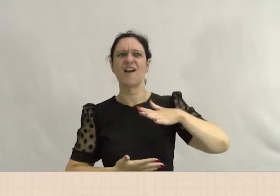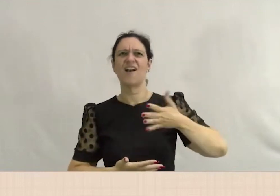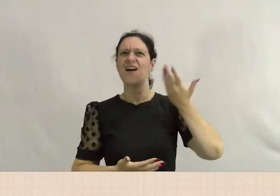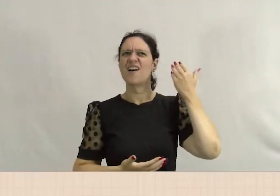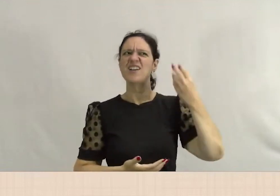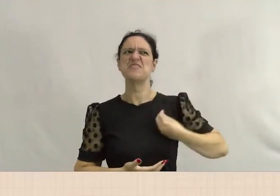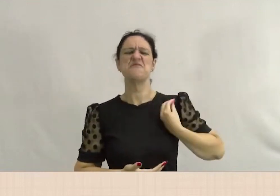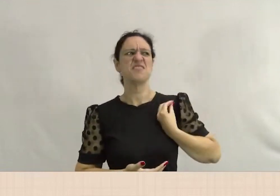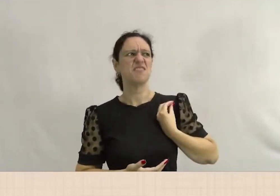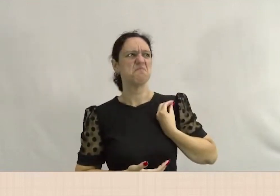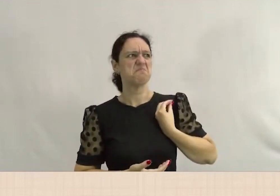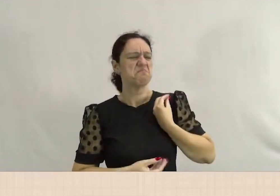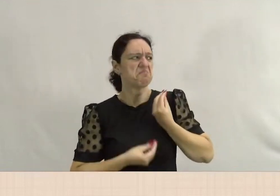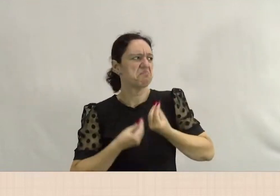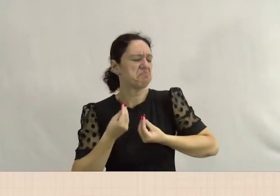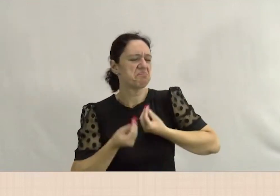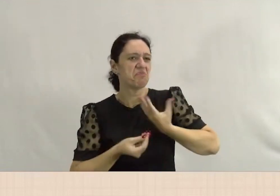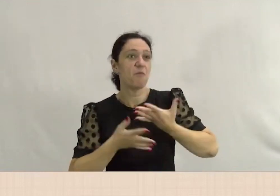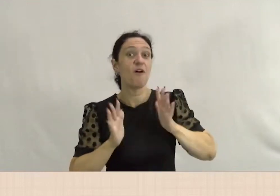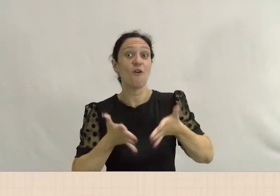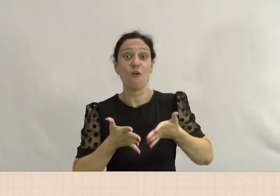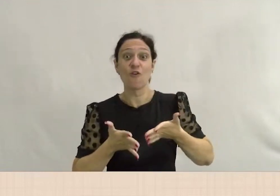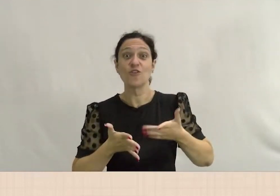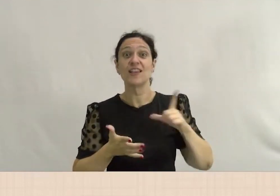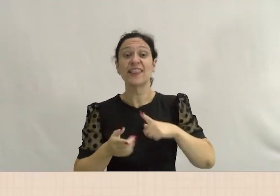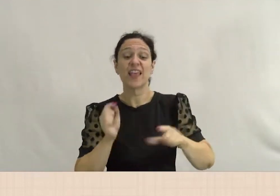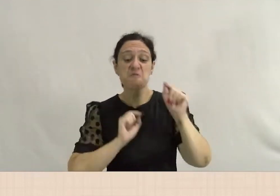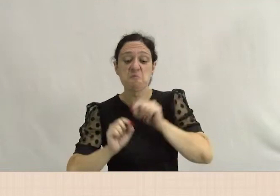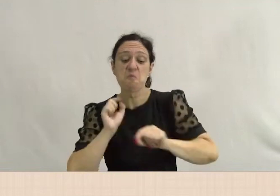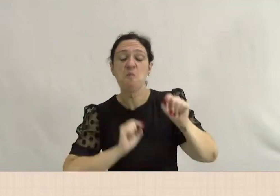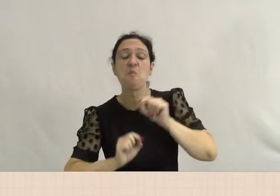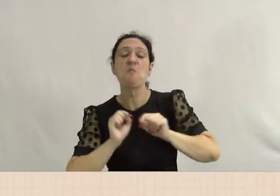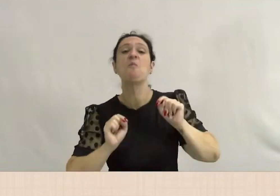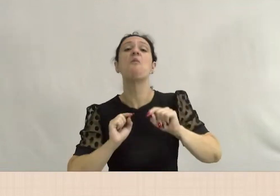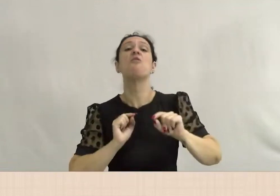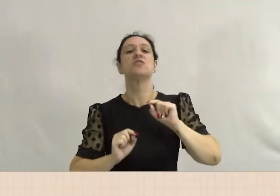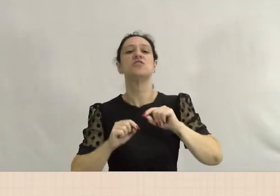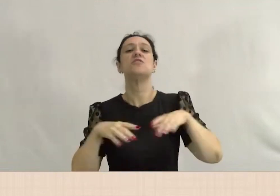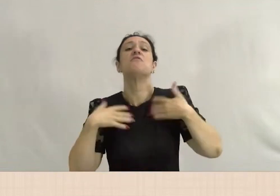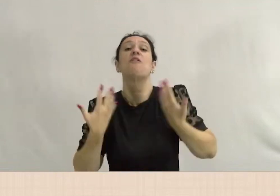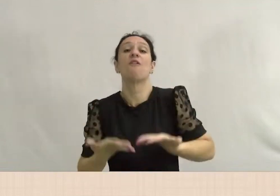faz sentido. A minha vida faz sentido, irmãos.